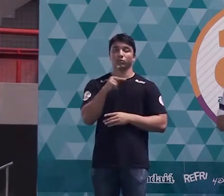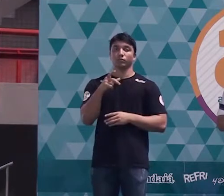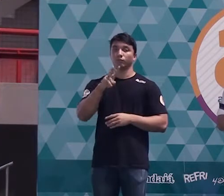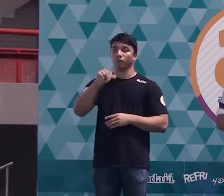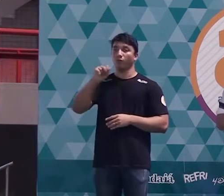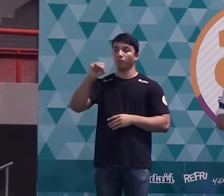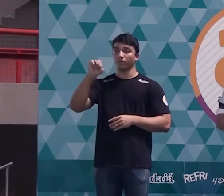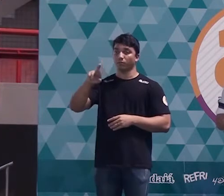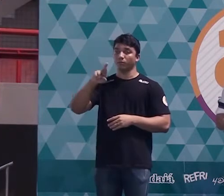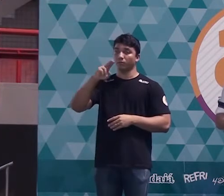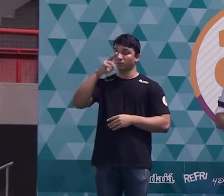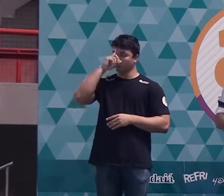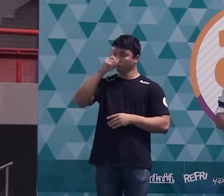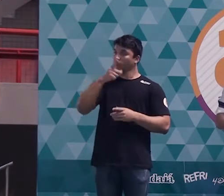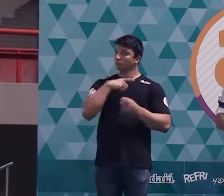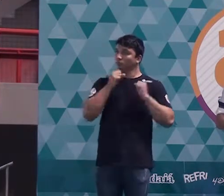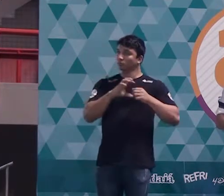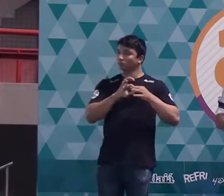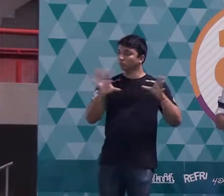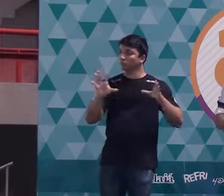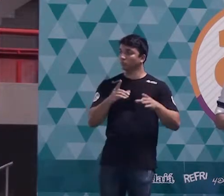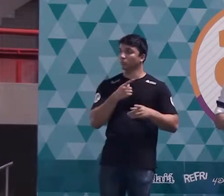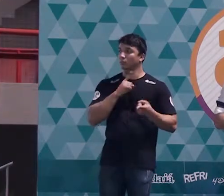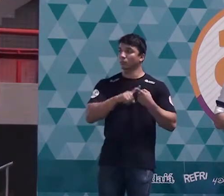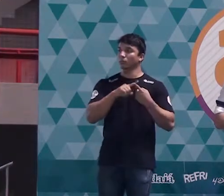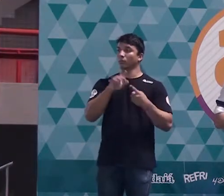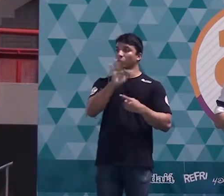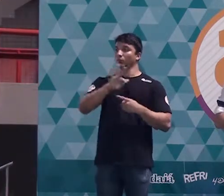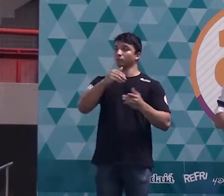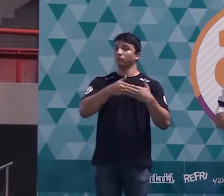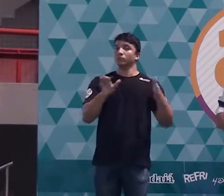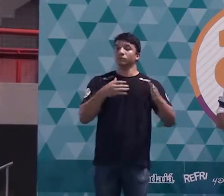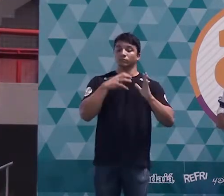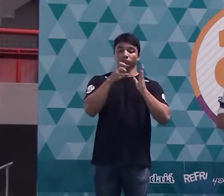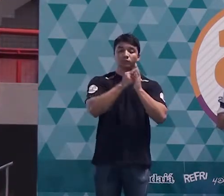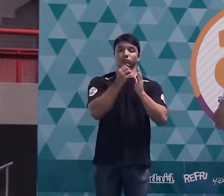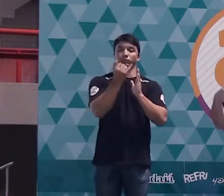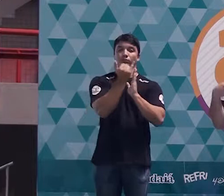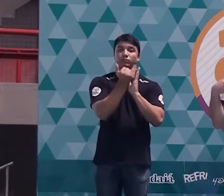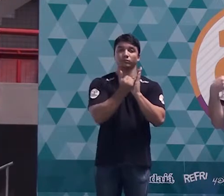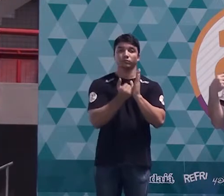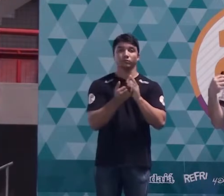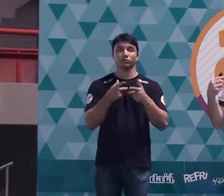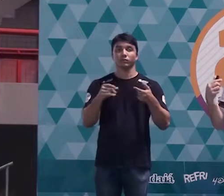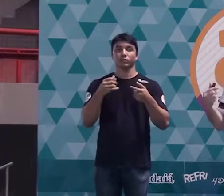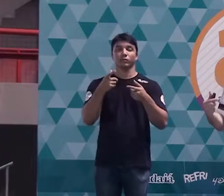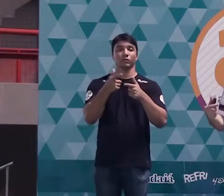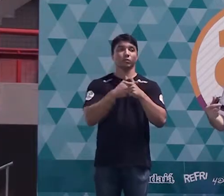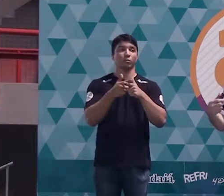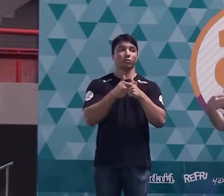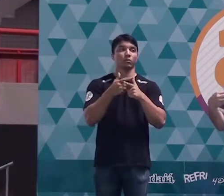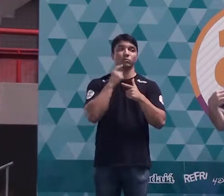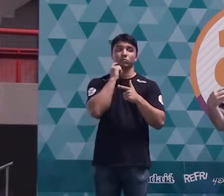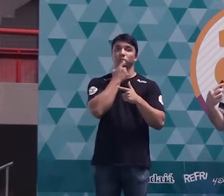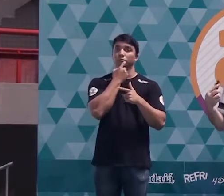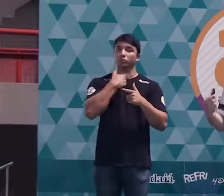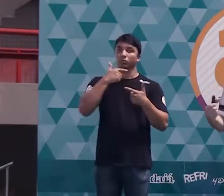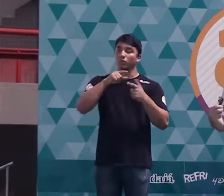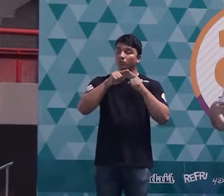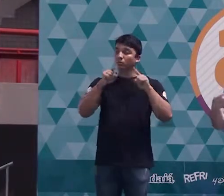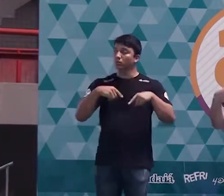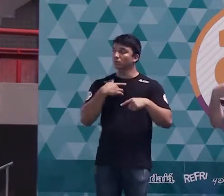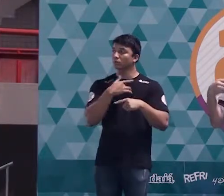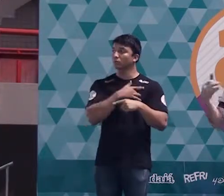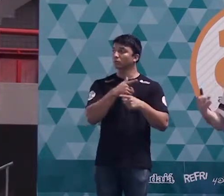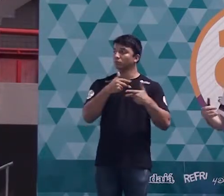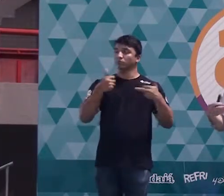que mandou. E outra, a faculdade também está abrindo o cadastro. Se tem alguém aqui que tem algum problema dentário e não tem plano de saúde,